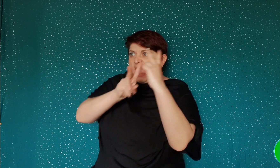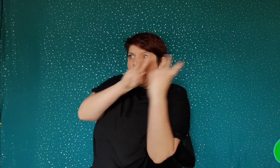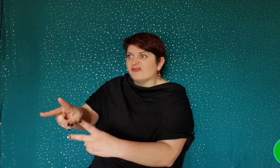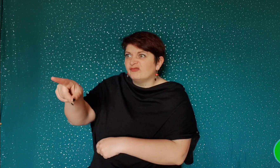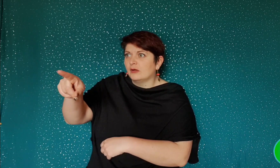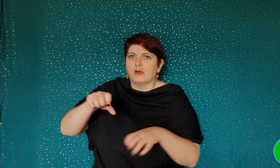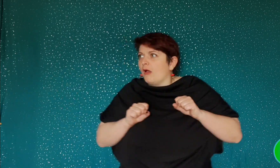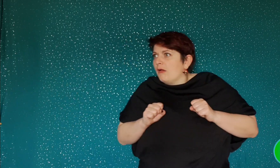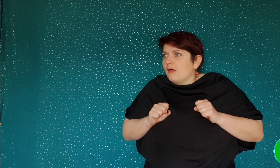Elle vient par ici.